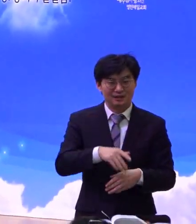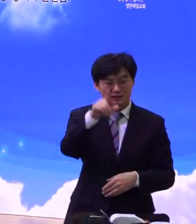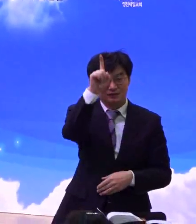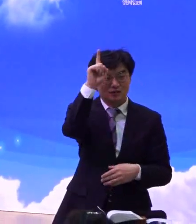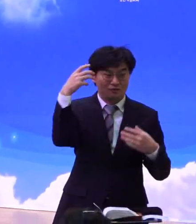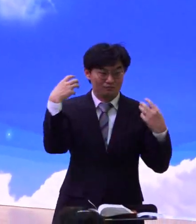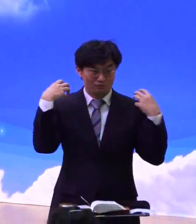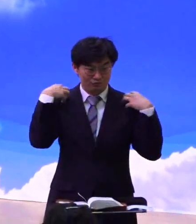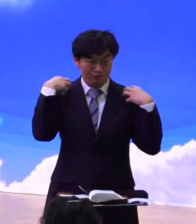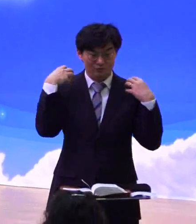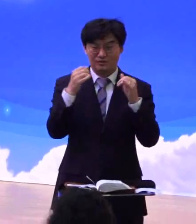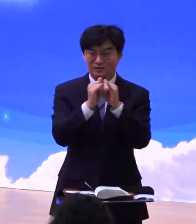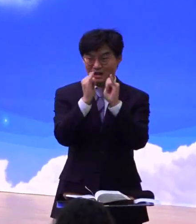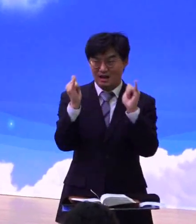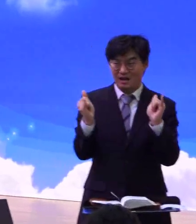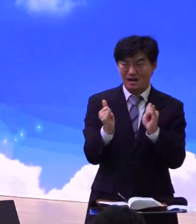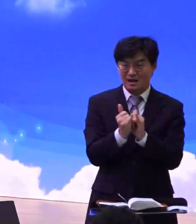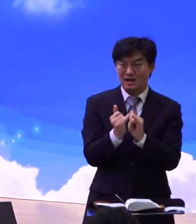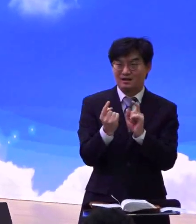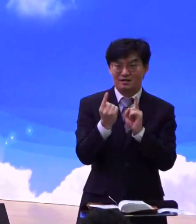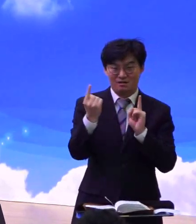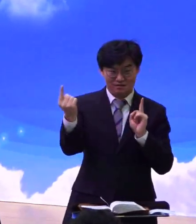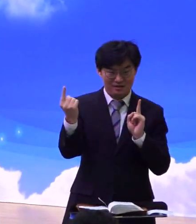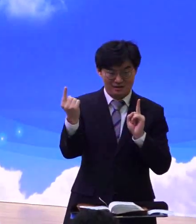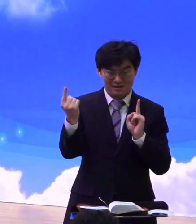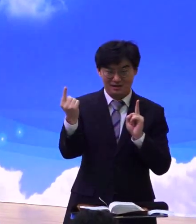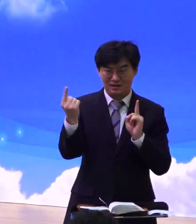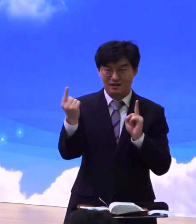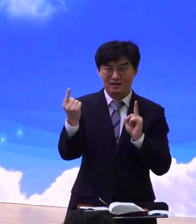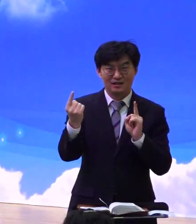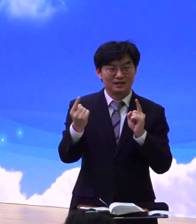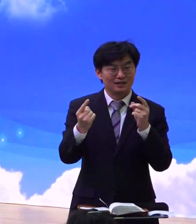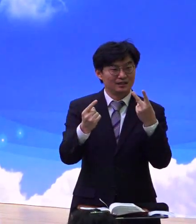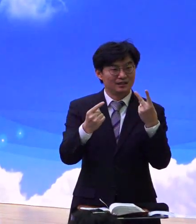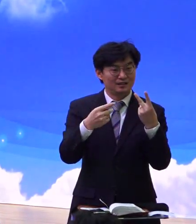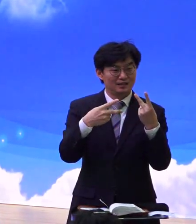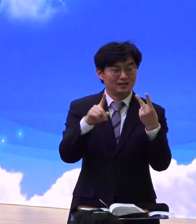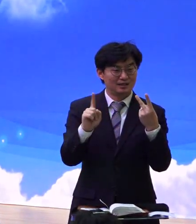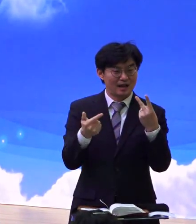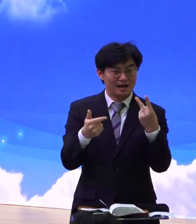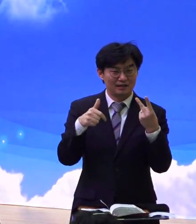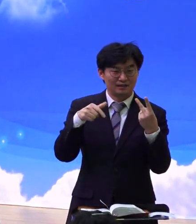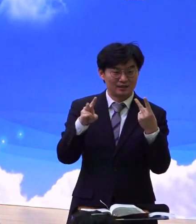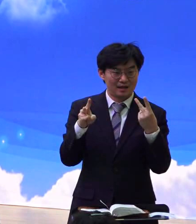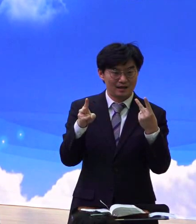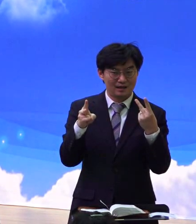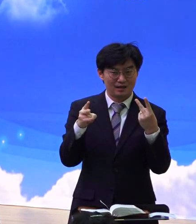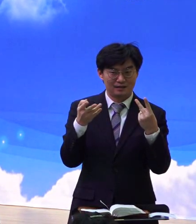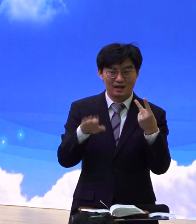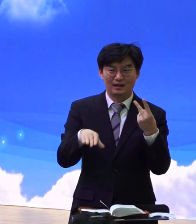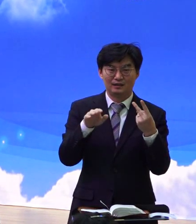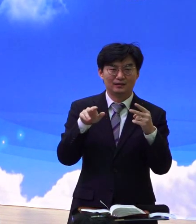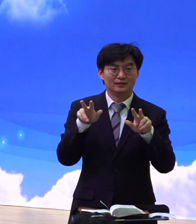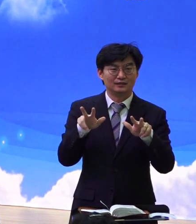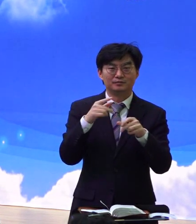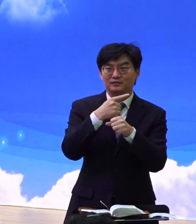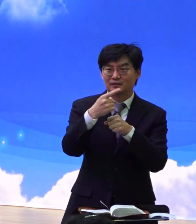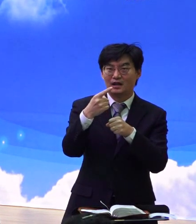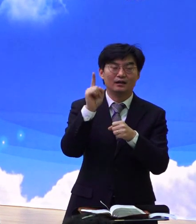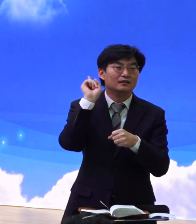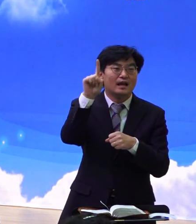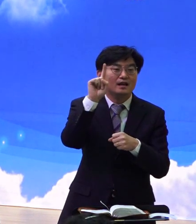사회적 거리두기 조치가 다행히 내일부터 완화가 되어서 저희가 예배당에 모이는 일, 또 신앙생활하는 부분이 조금은 나아지지